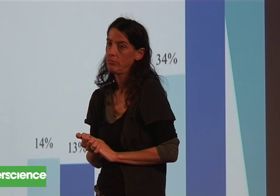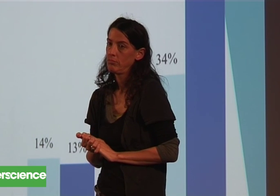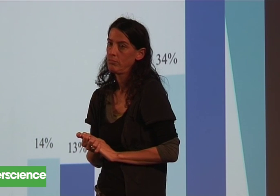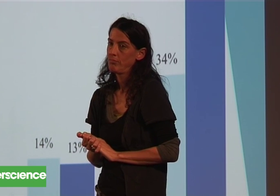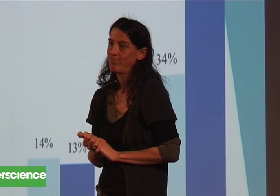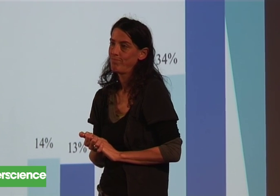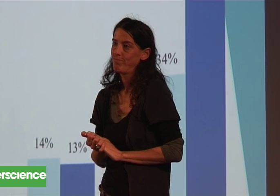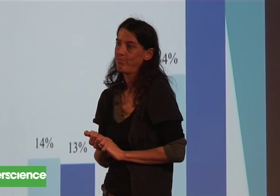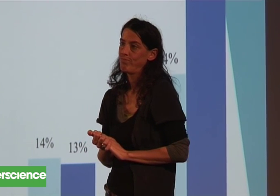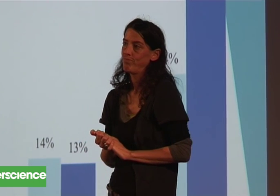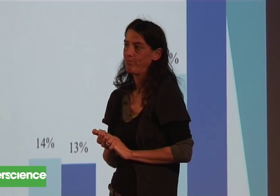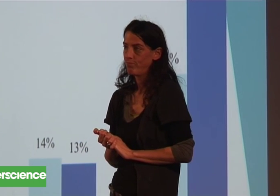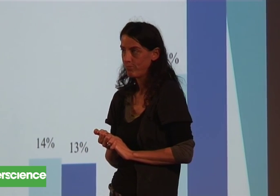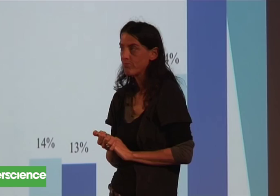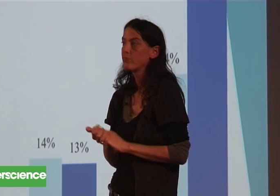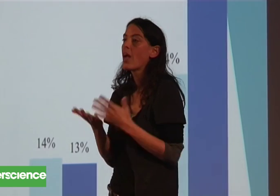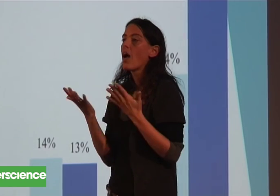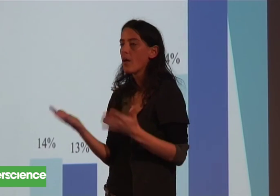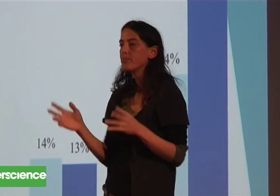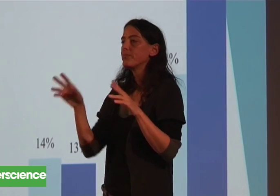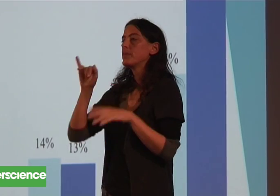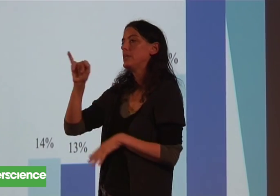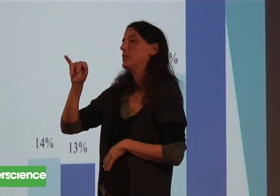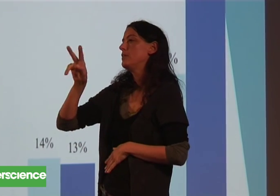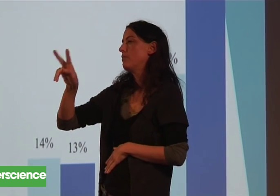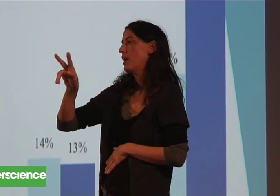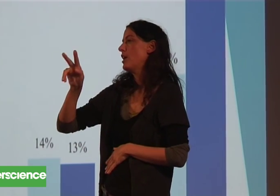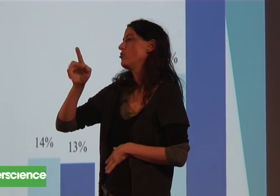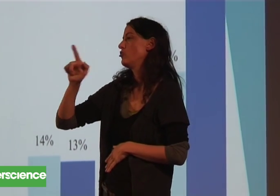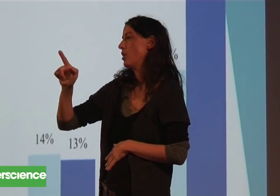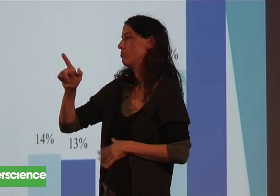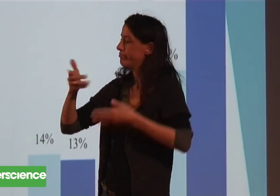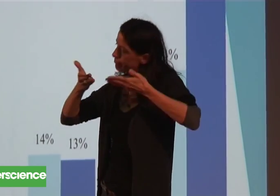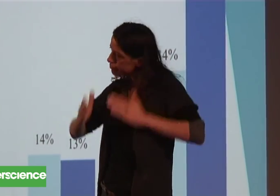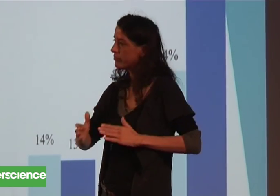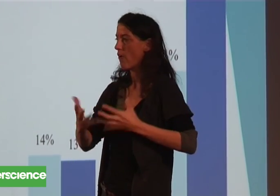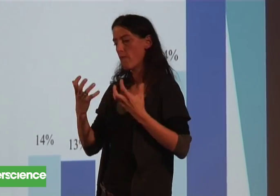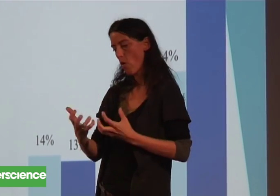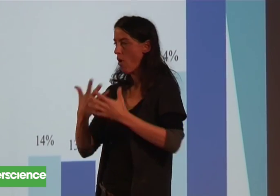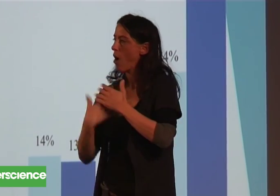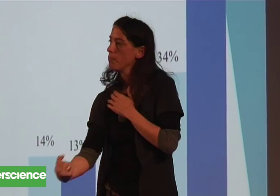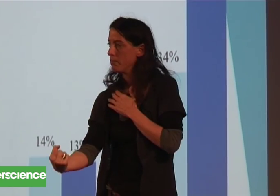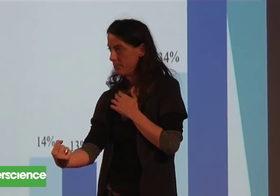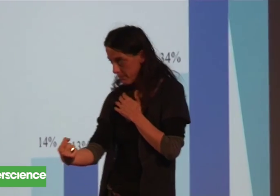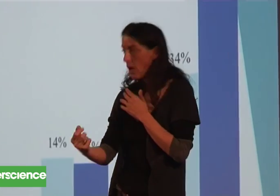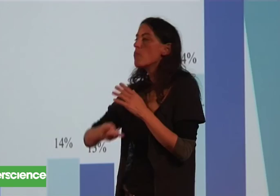Alors la proportion d'interruption volontaire de grossesse est aussi plus importante qu'en population générale. On est à